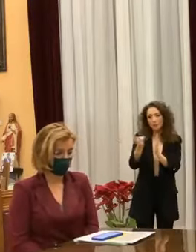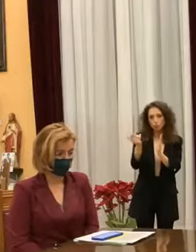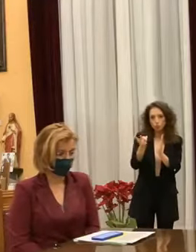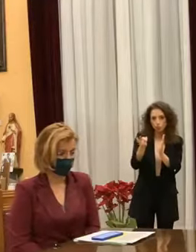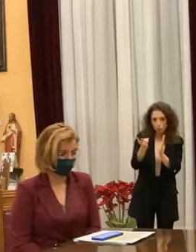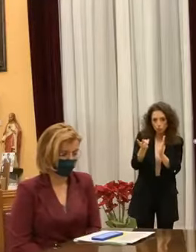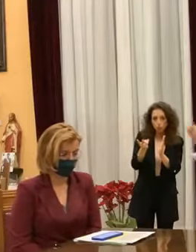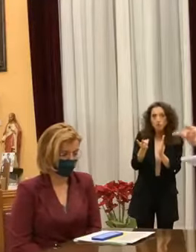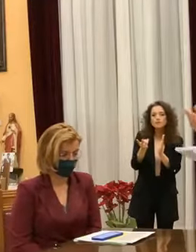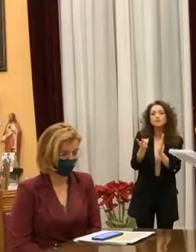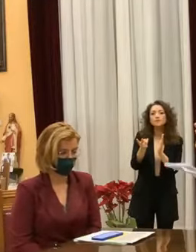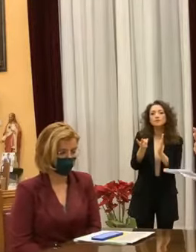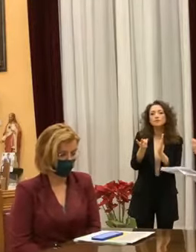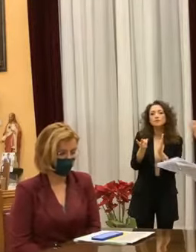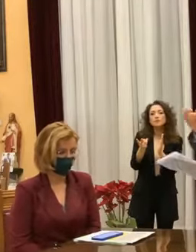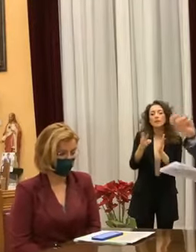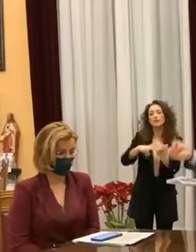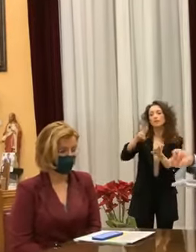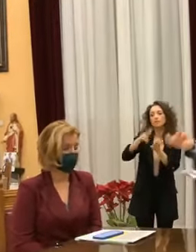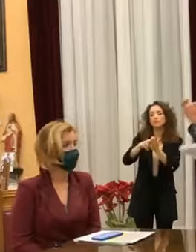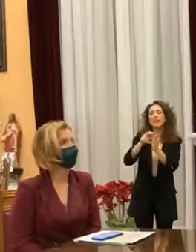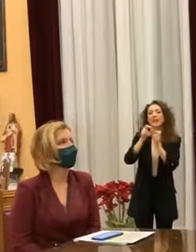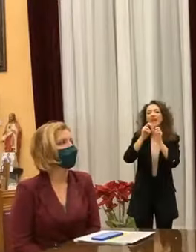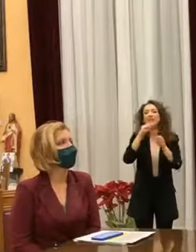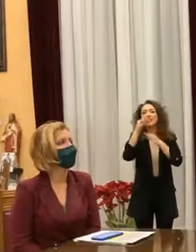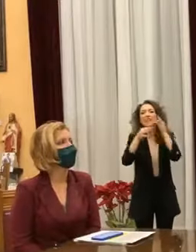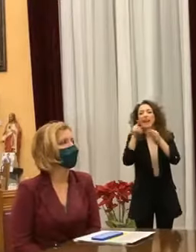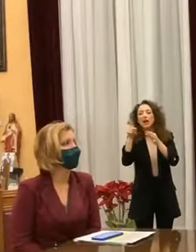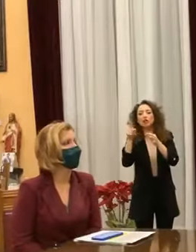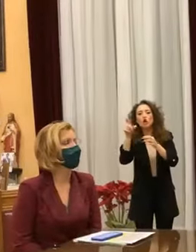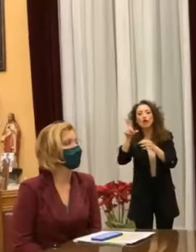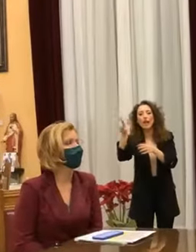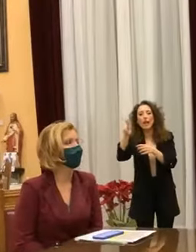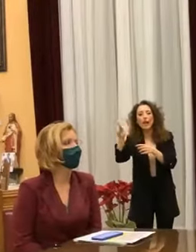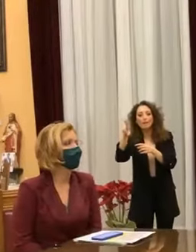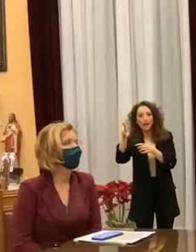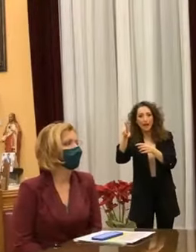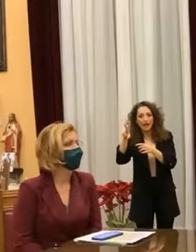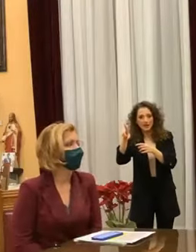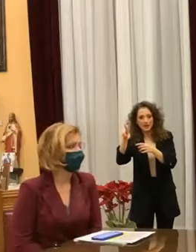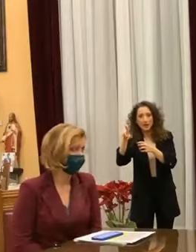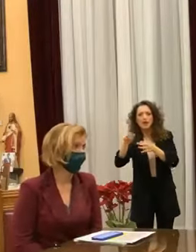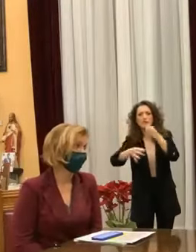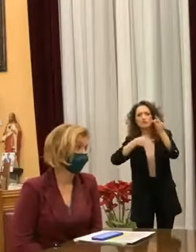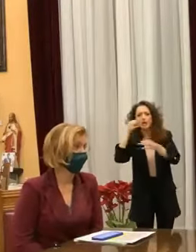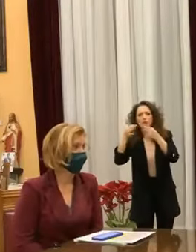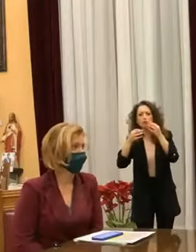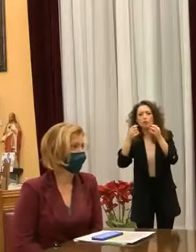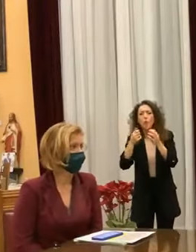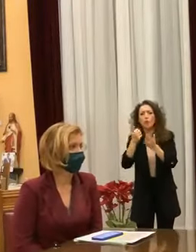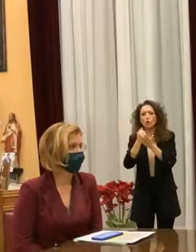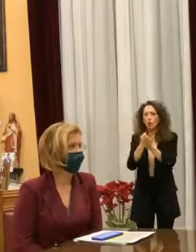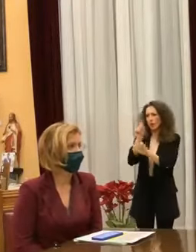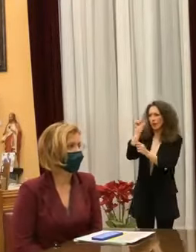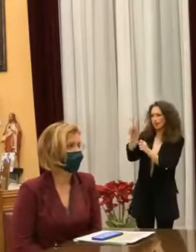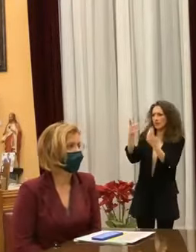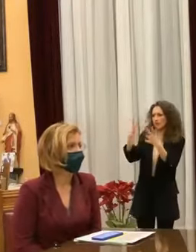le dichiarazioni di Lapaglia, che ha spiegato il contenuto dei documenti trasmessi il 4 di gennaio.